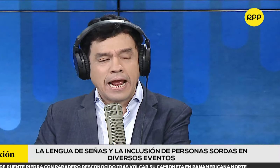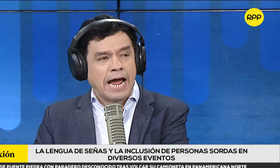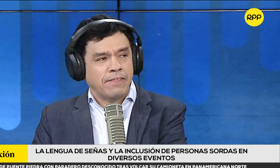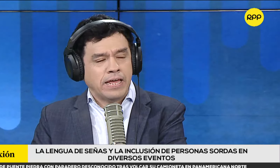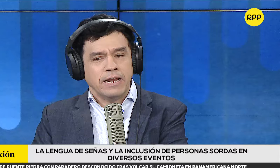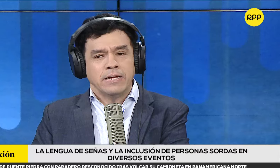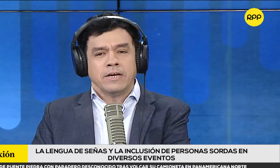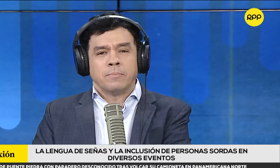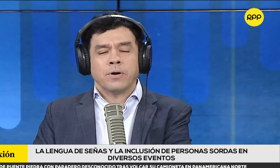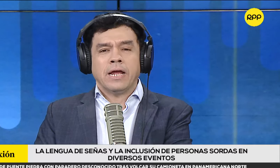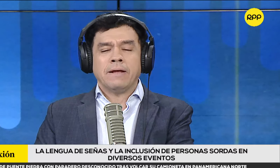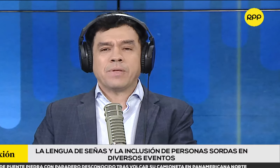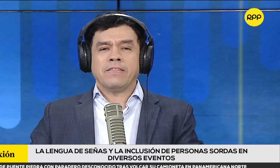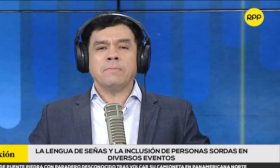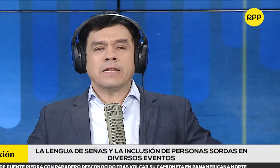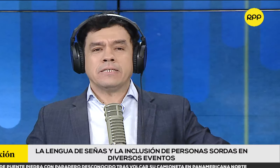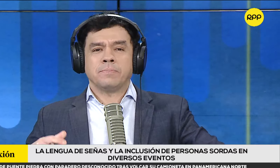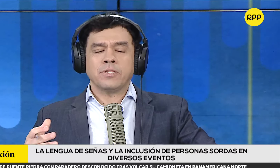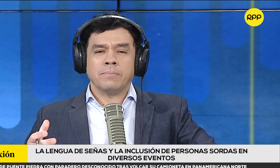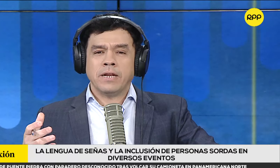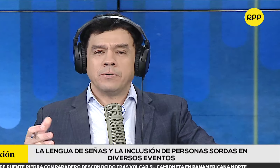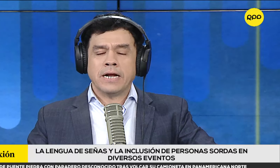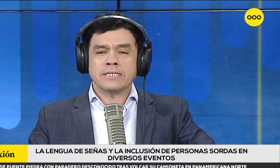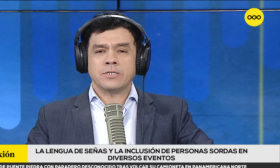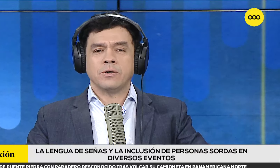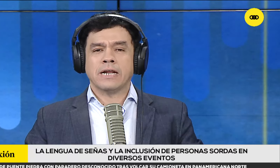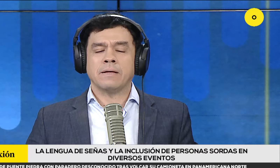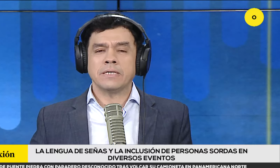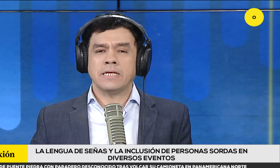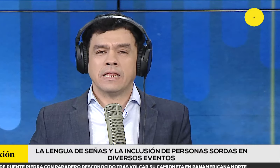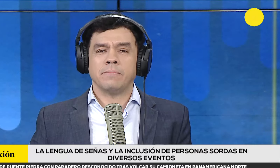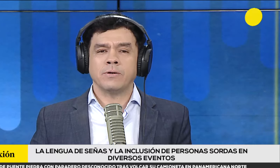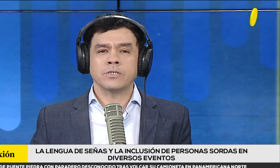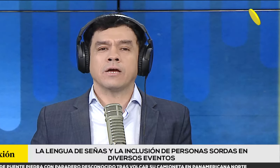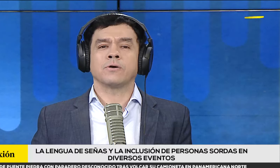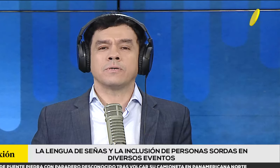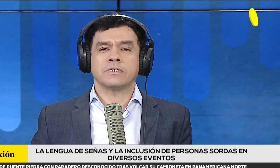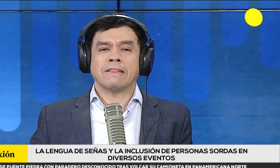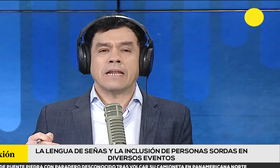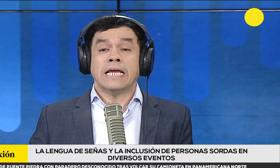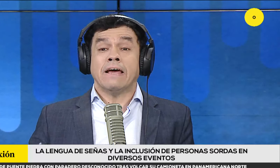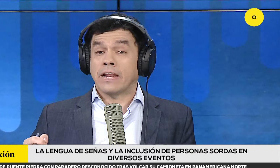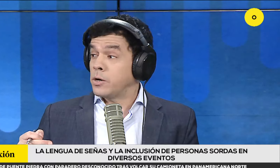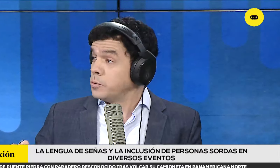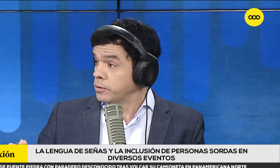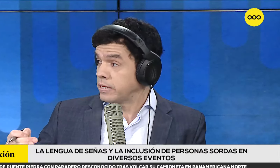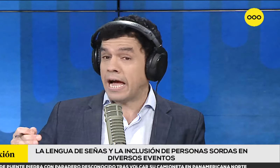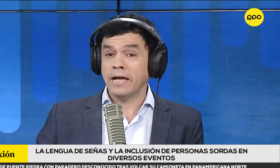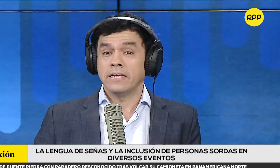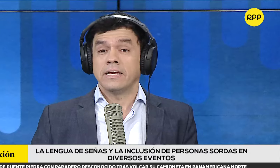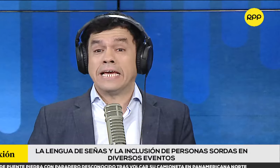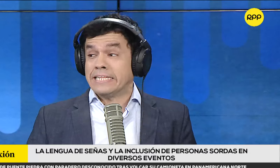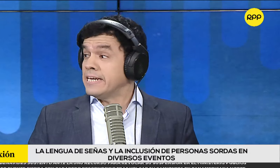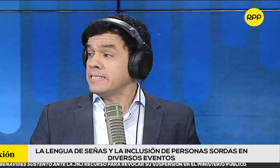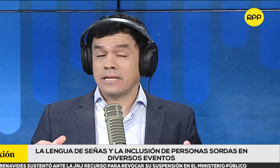a Adel, porque Adel participó también en una canción nada más ni nada menos que con nuestra Daniela D'Arcourt, el triste,